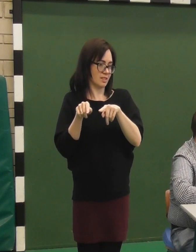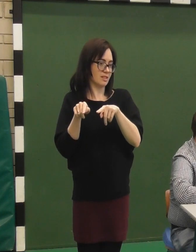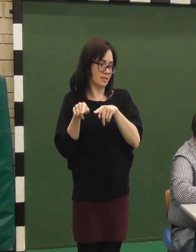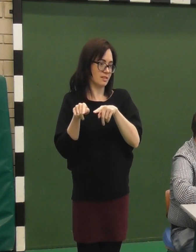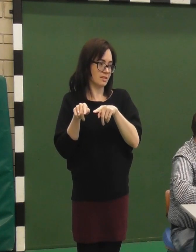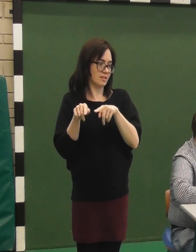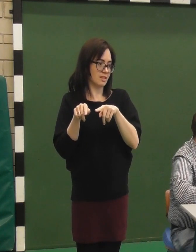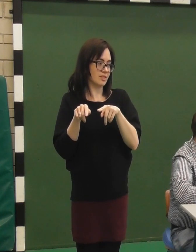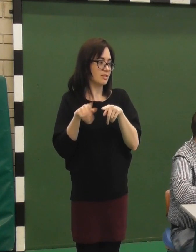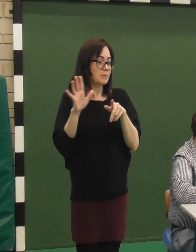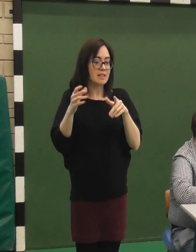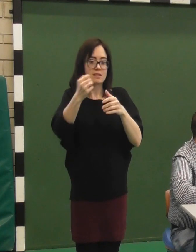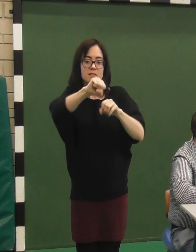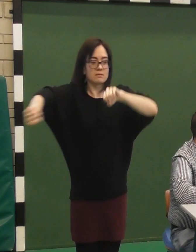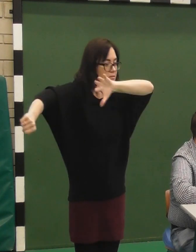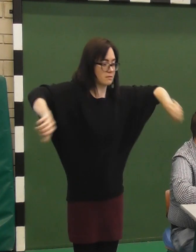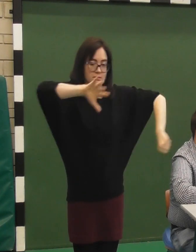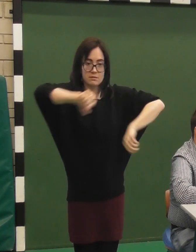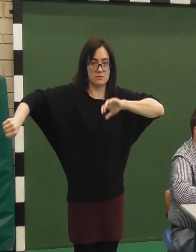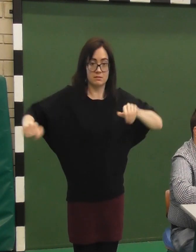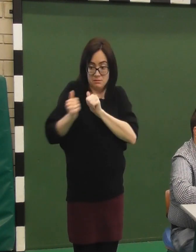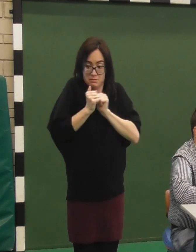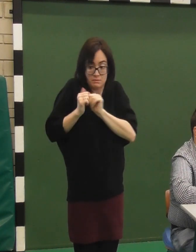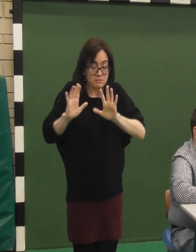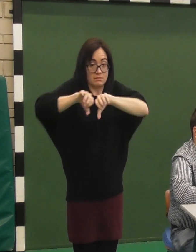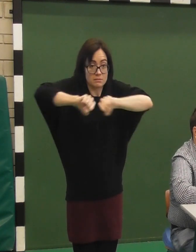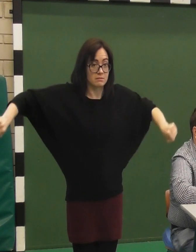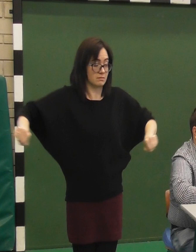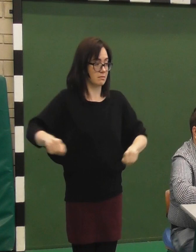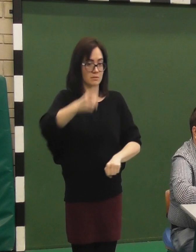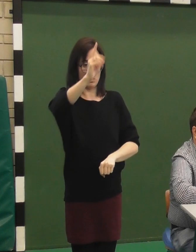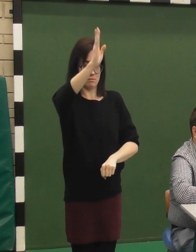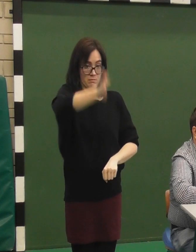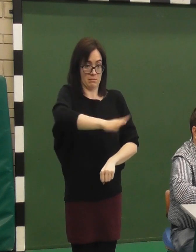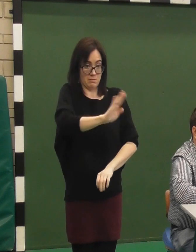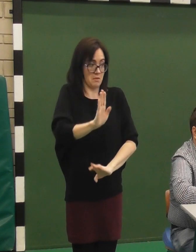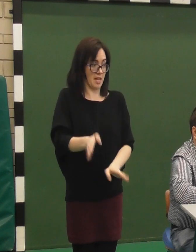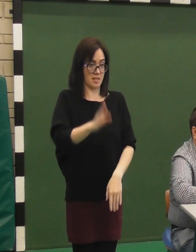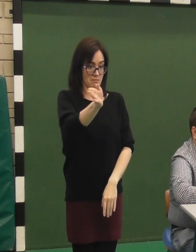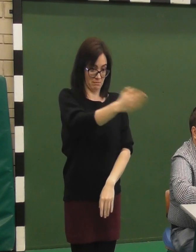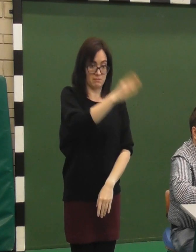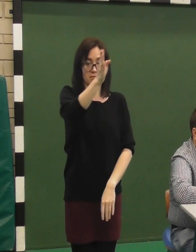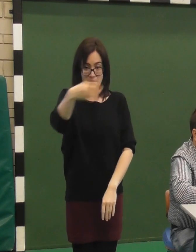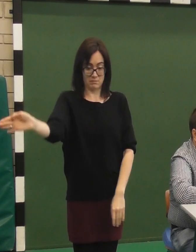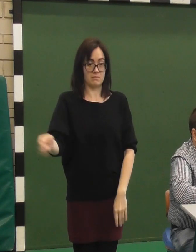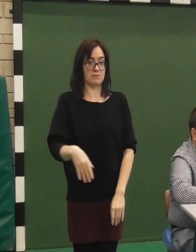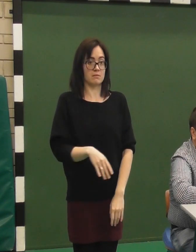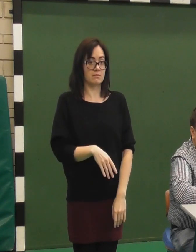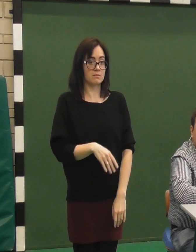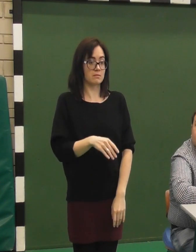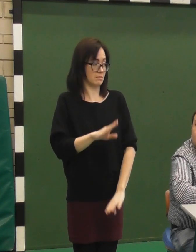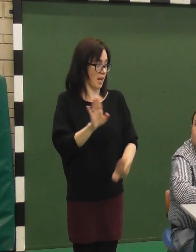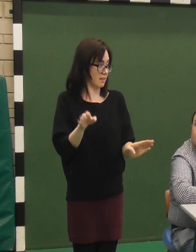így elválasztottak bennünket. Egy kézlegyintéssel, mint utóbb megtudtuk, Mengele és még